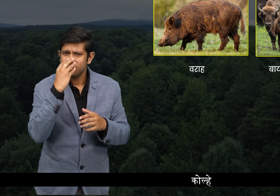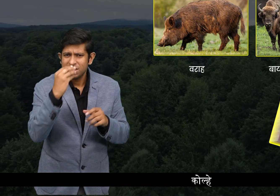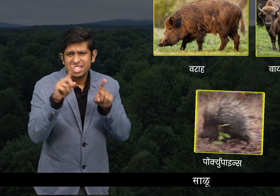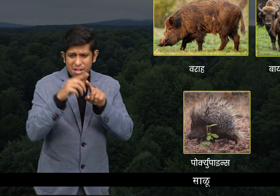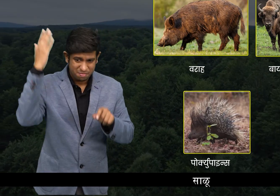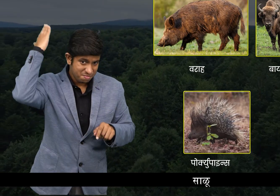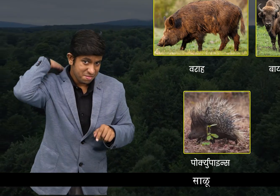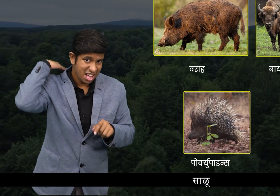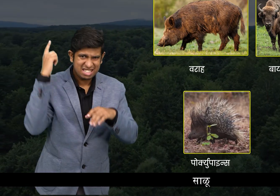साळू